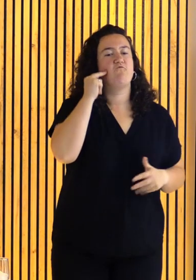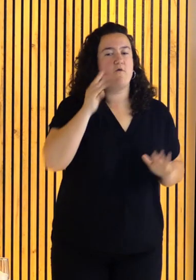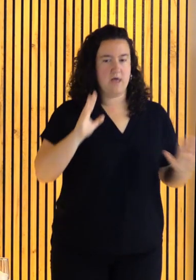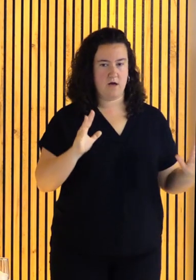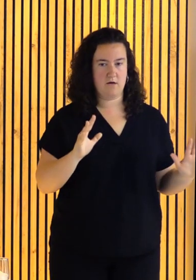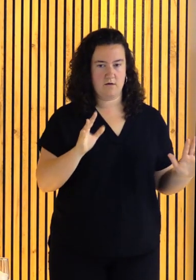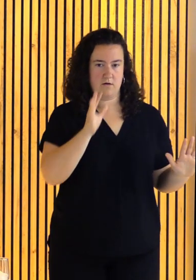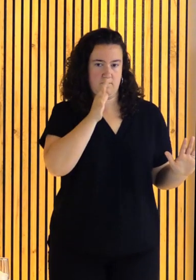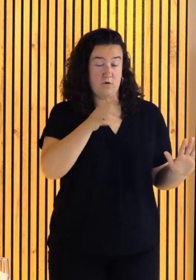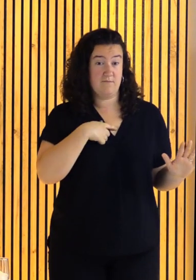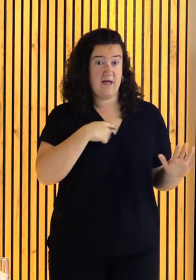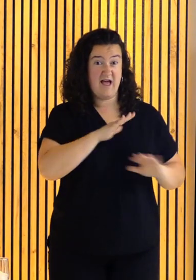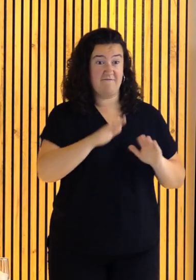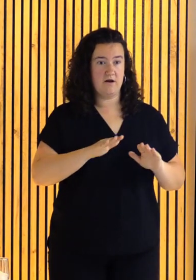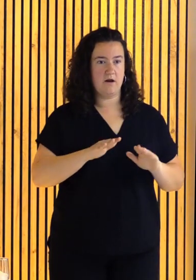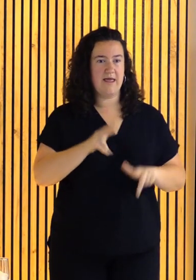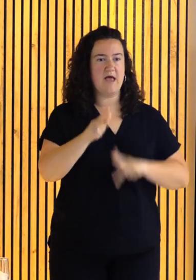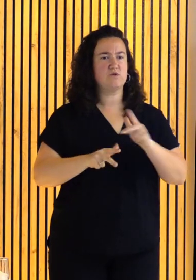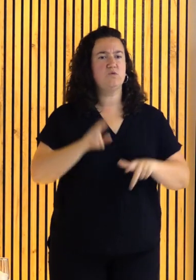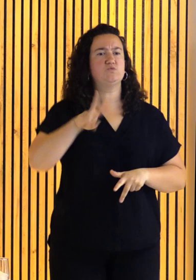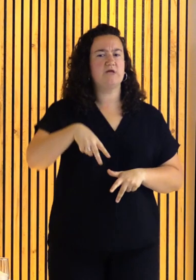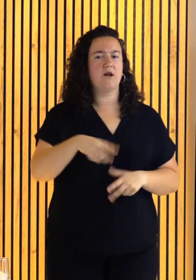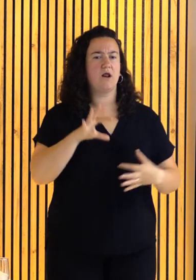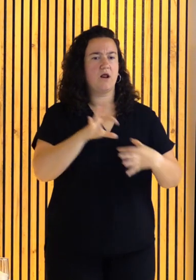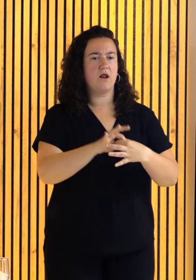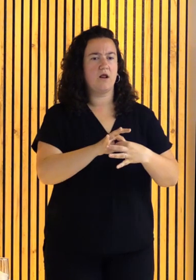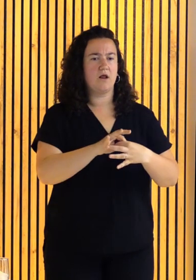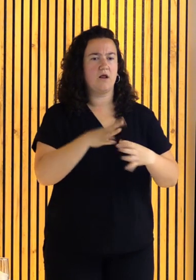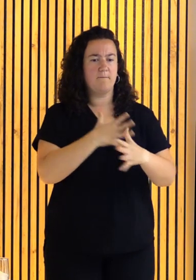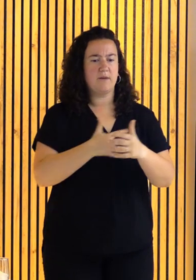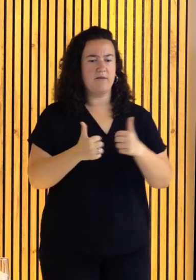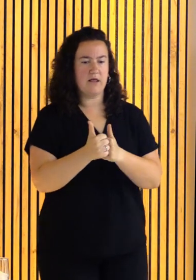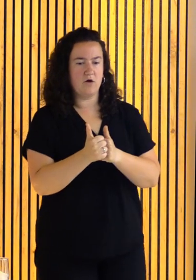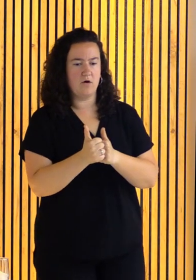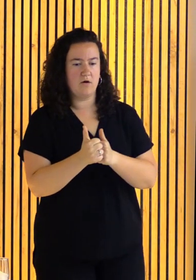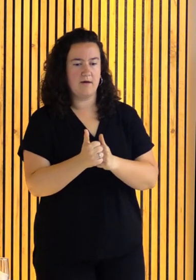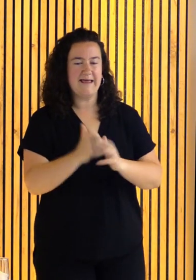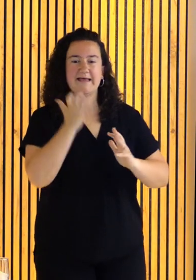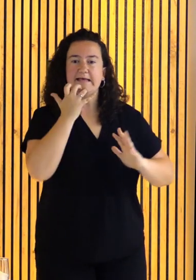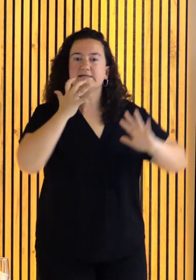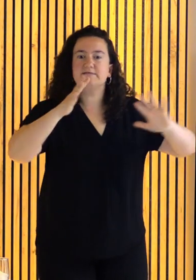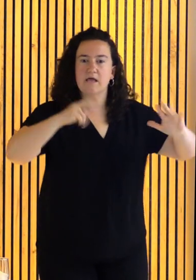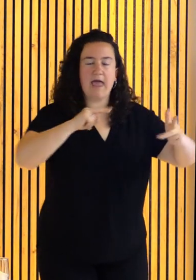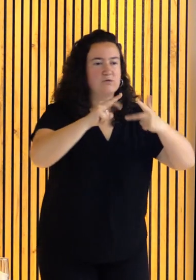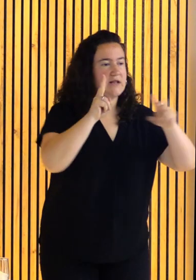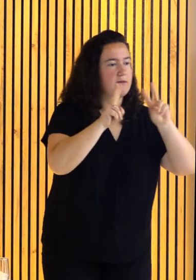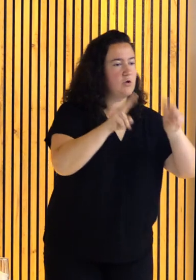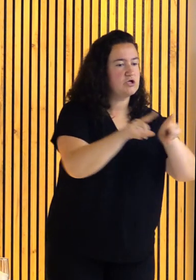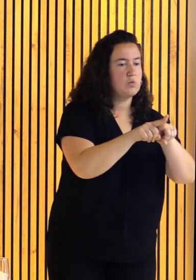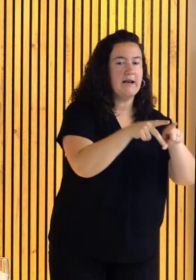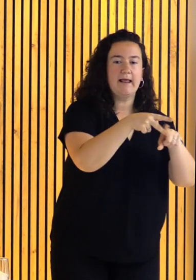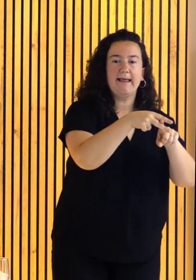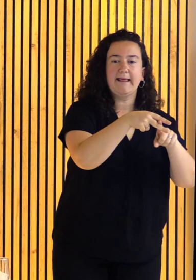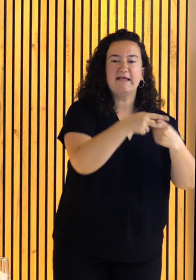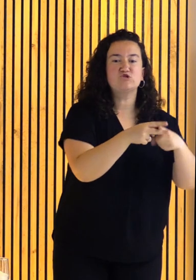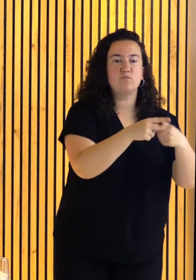privilegioarekin lotzen da, euskara modu instrumental baten ikusita. Hau da, lanerako ateak zabaltzen